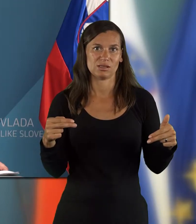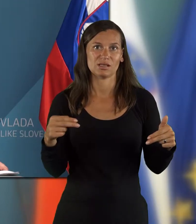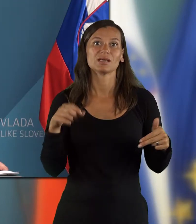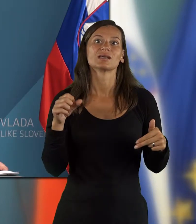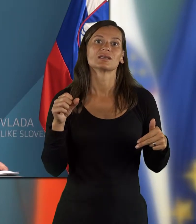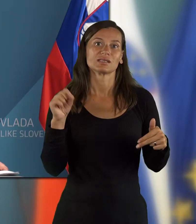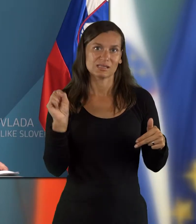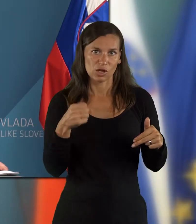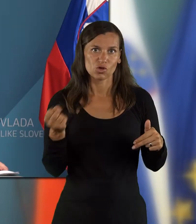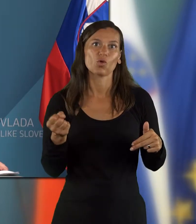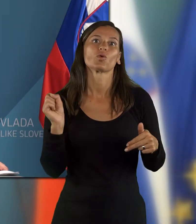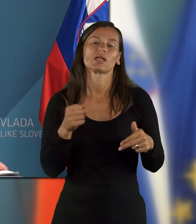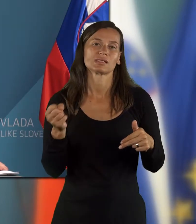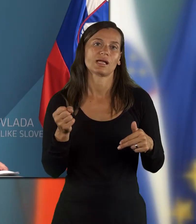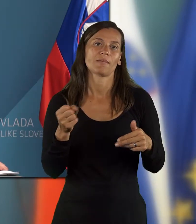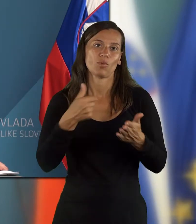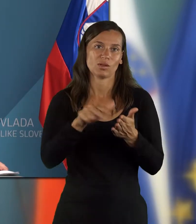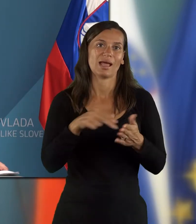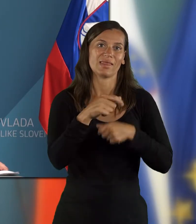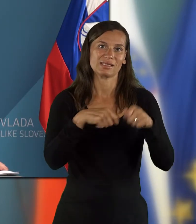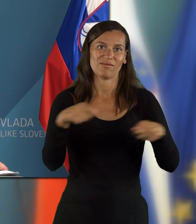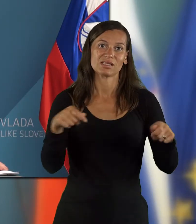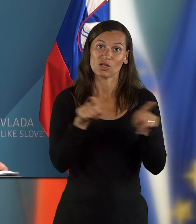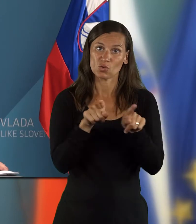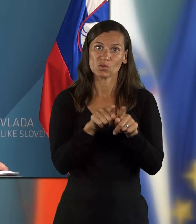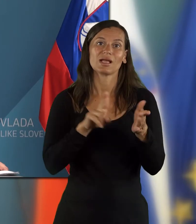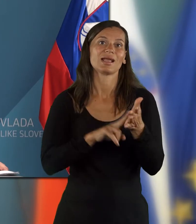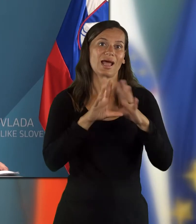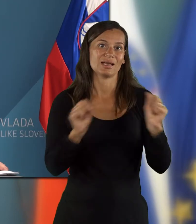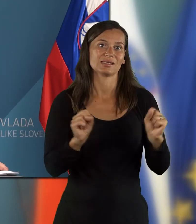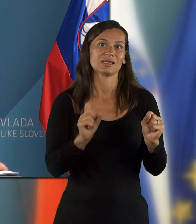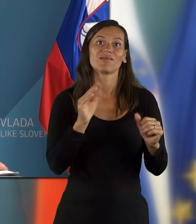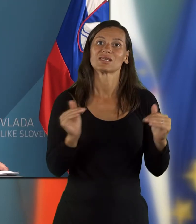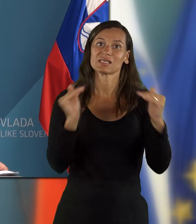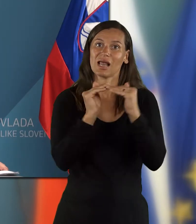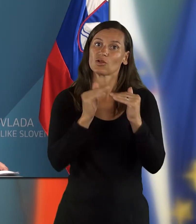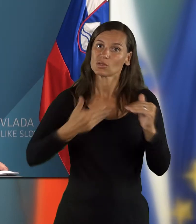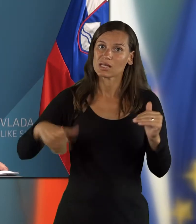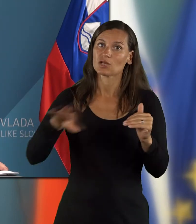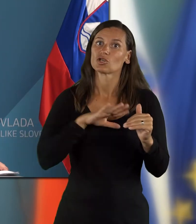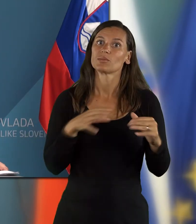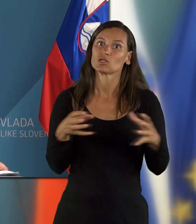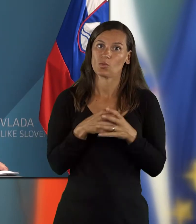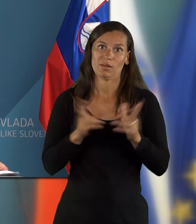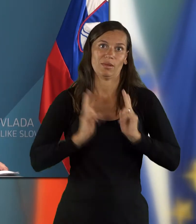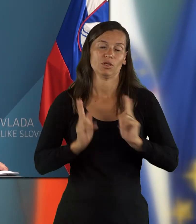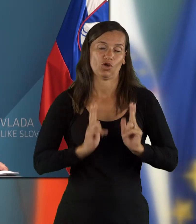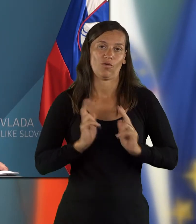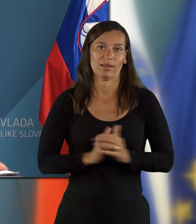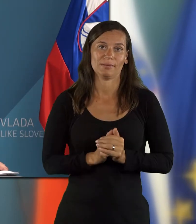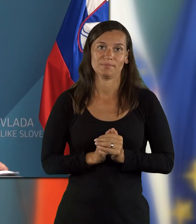obveznosti za to, da se prodajna zaveza tudi realizira v skladu z našimi